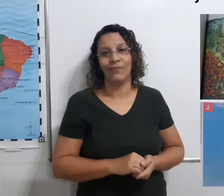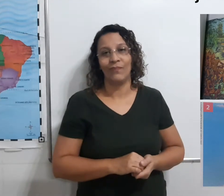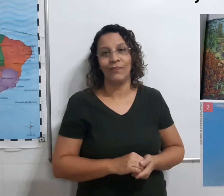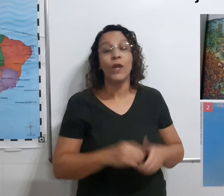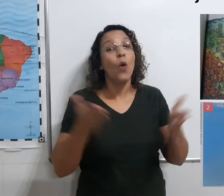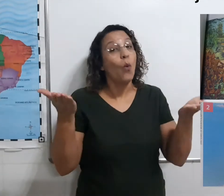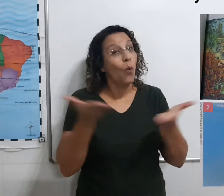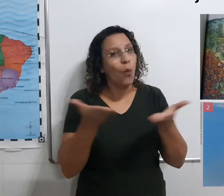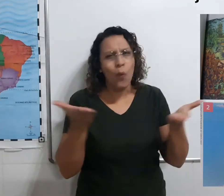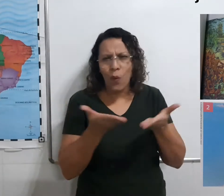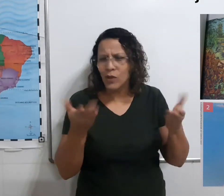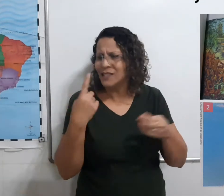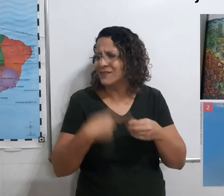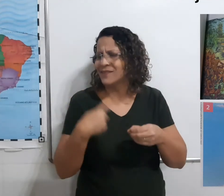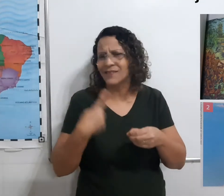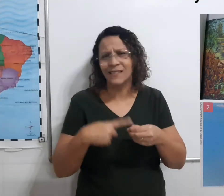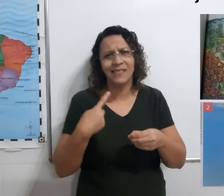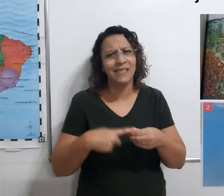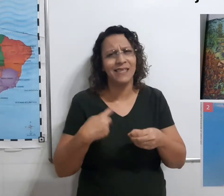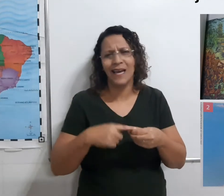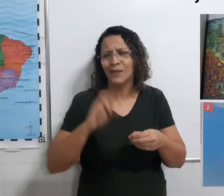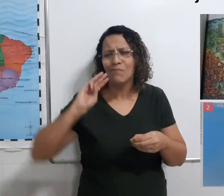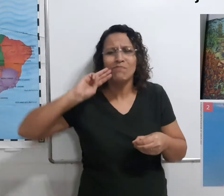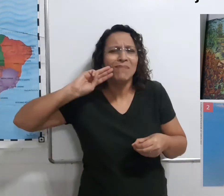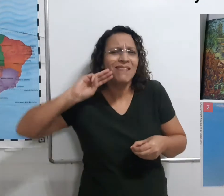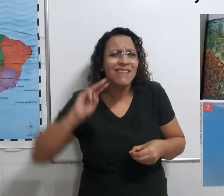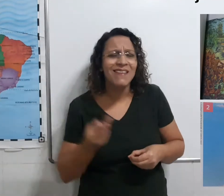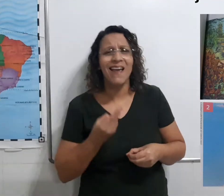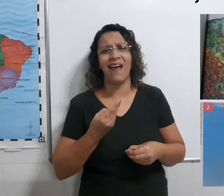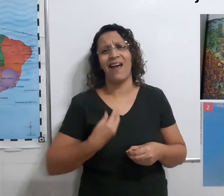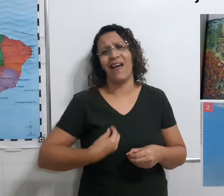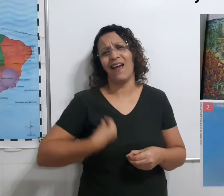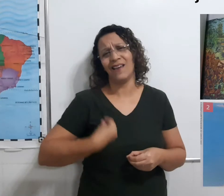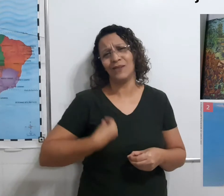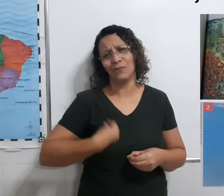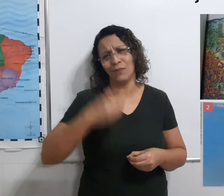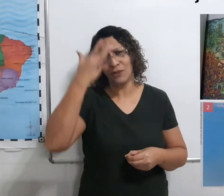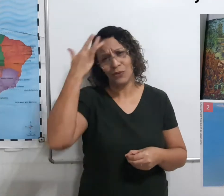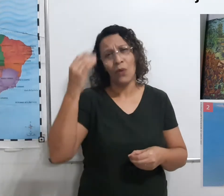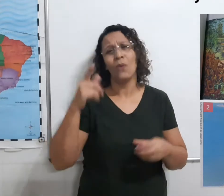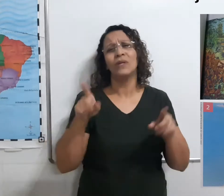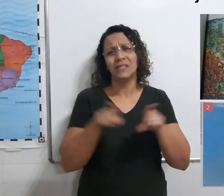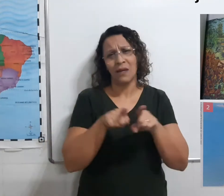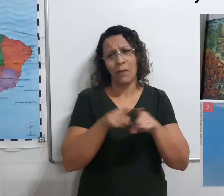Hoje é uma cidade com milhares de habitantes e construções.